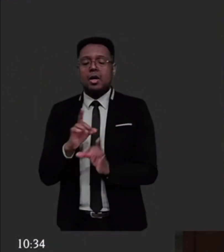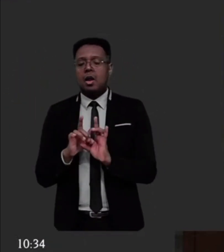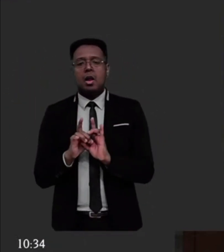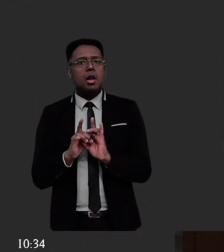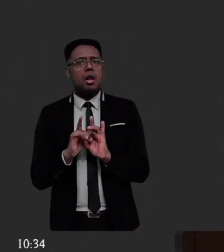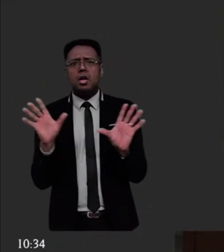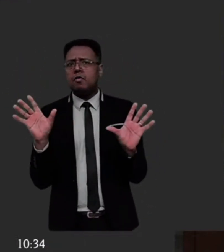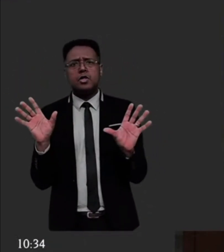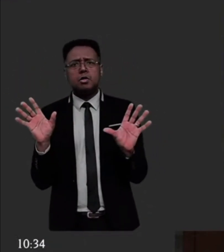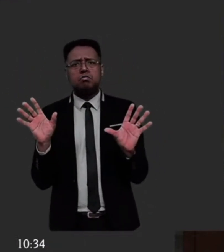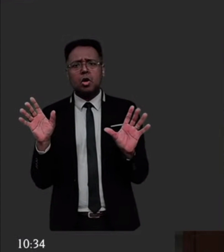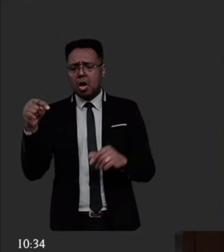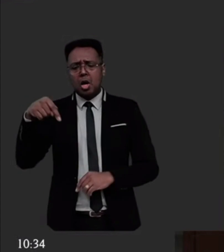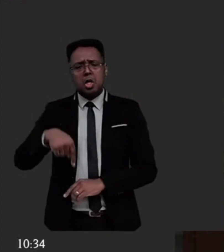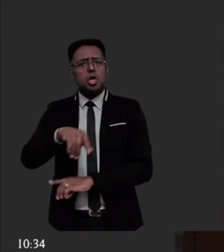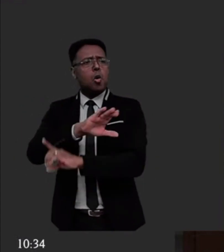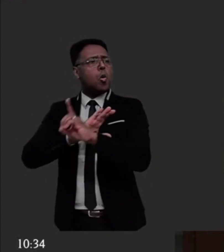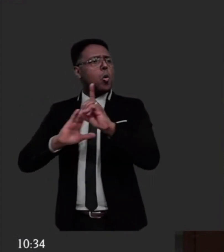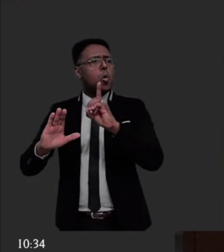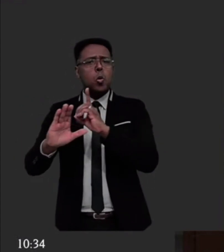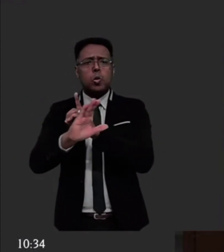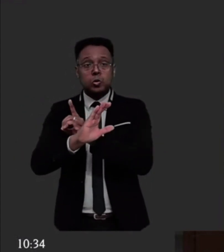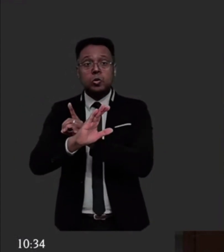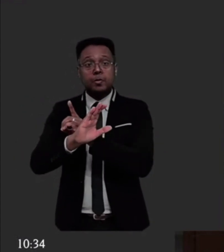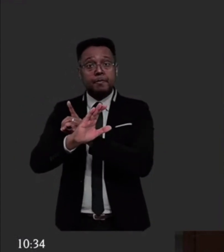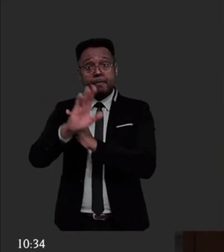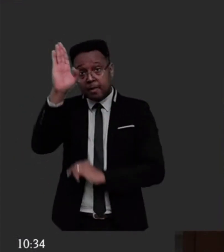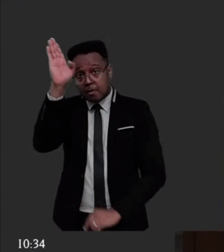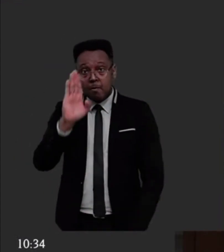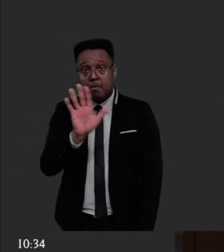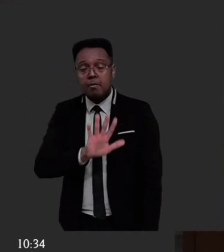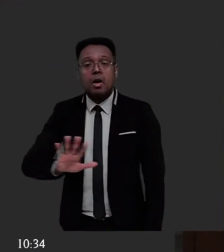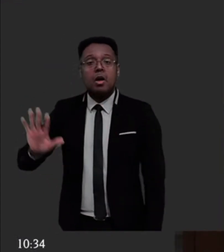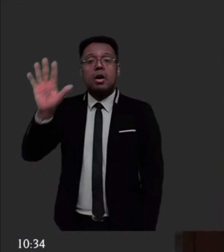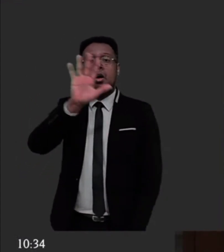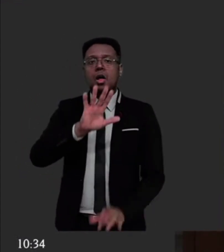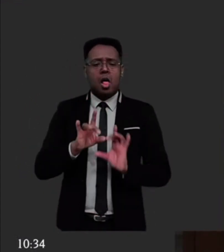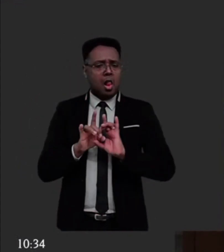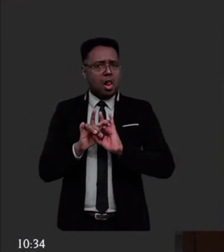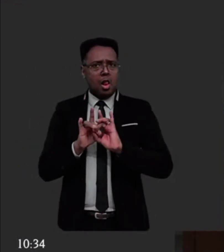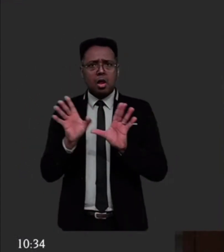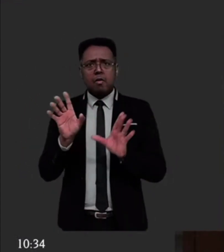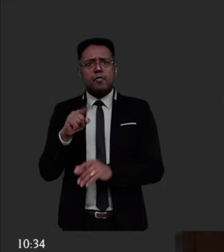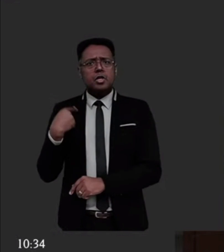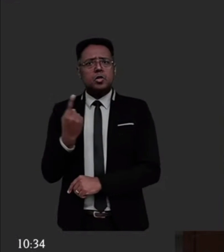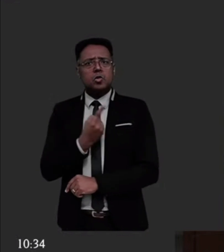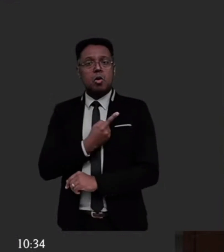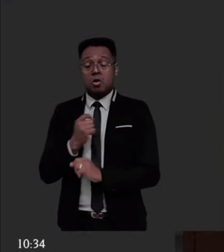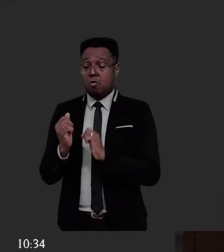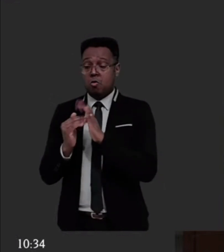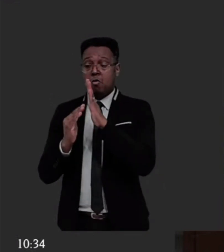estarmos aqui reunidos, em todo o nosso país não há nenhum impedimento e nenhuma perseguição, por